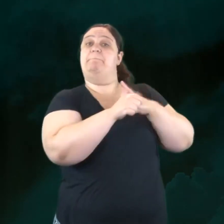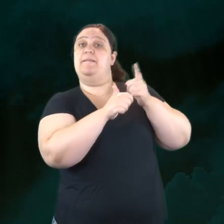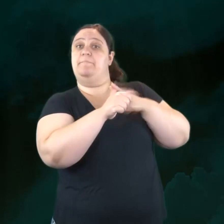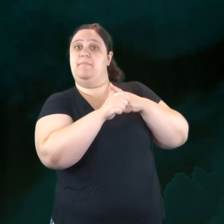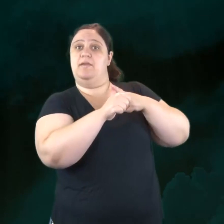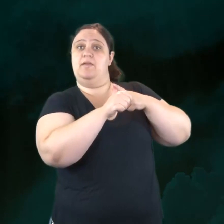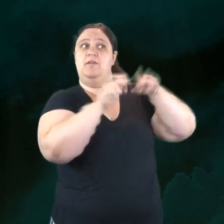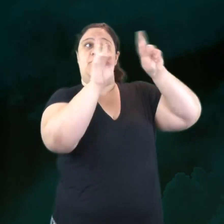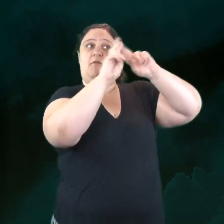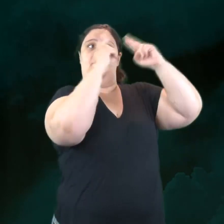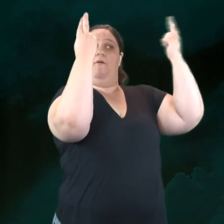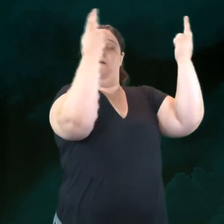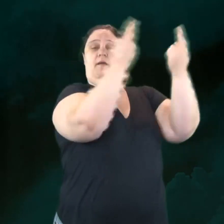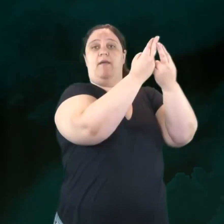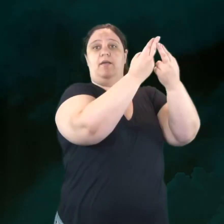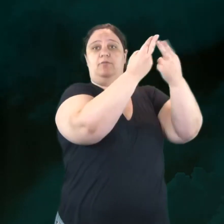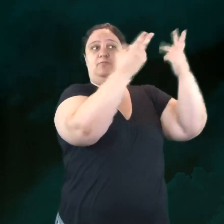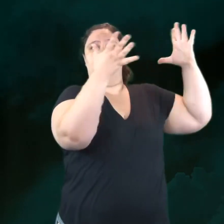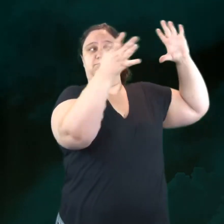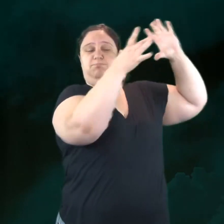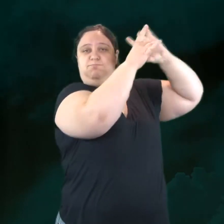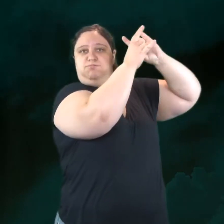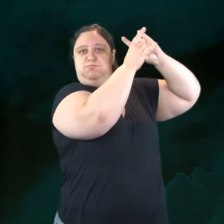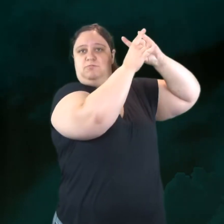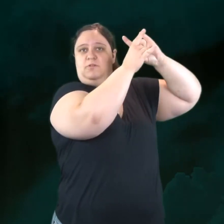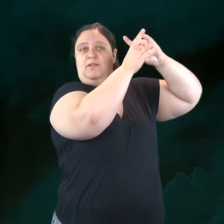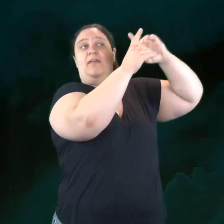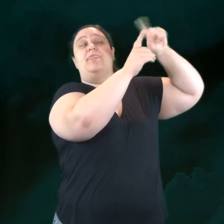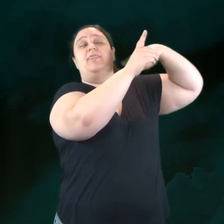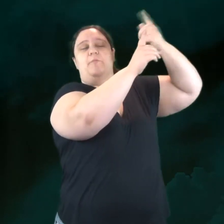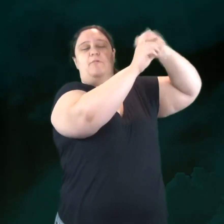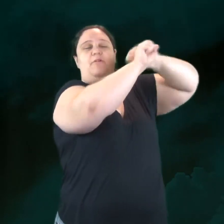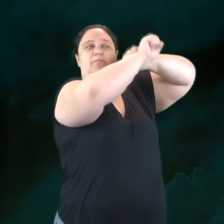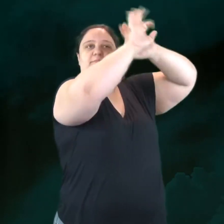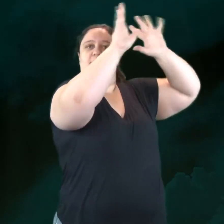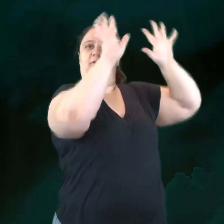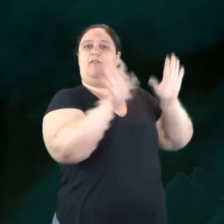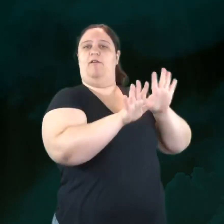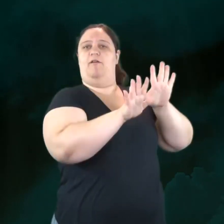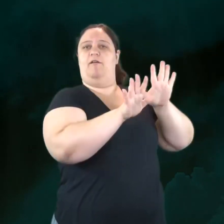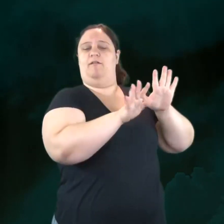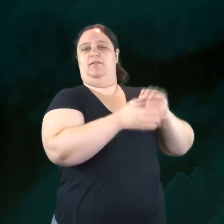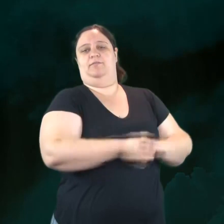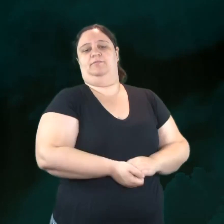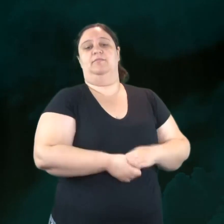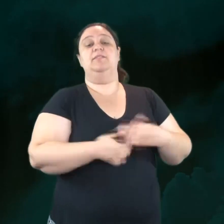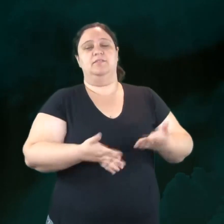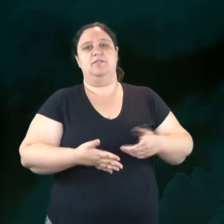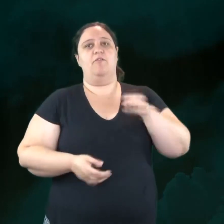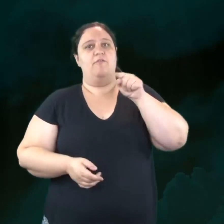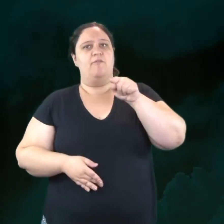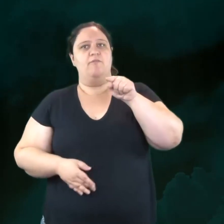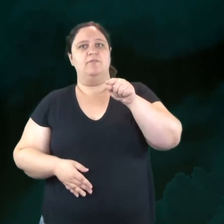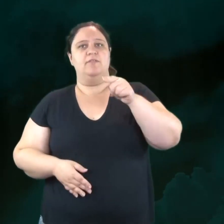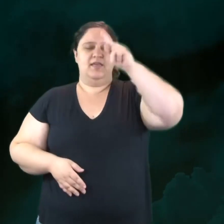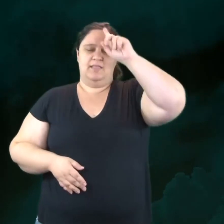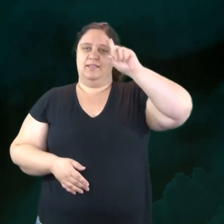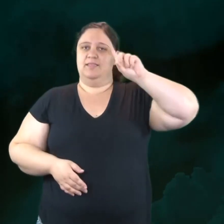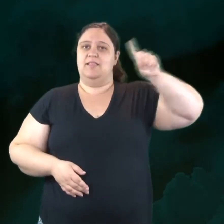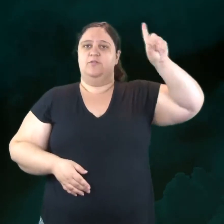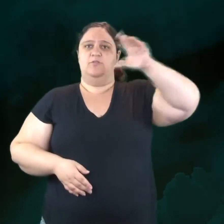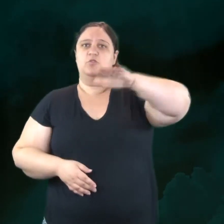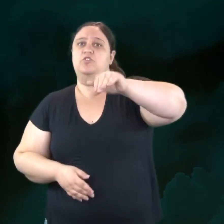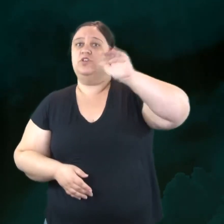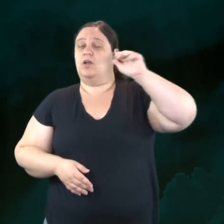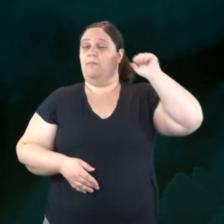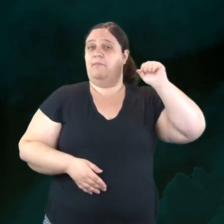precisa reconectar com Deus, a glória é consequência. Então, você foi chamado para o seu reino